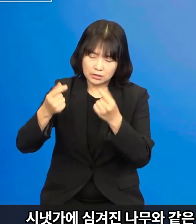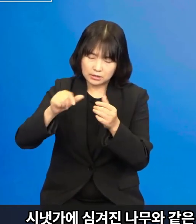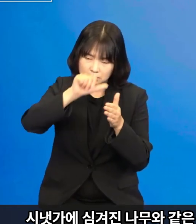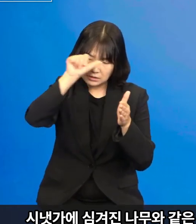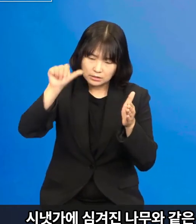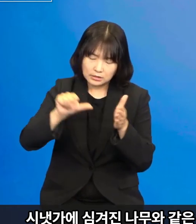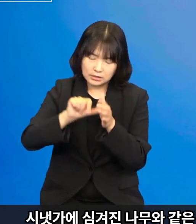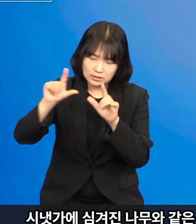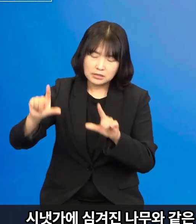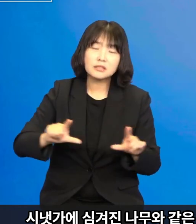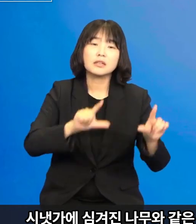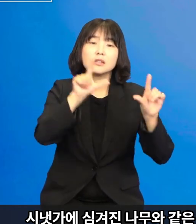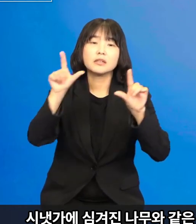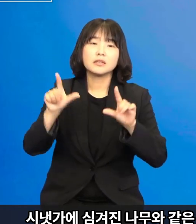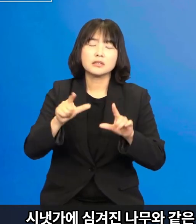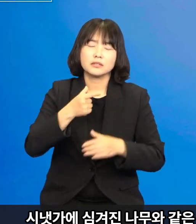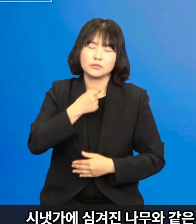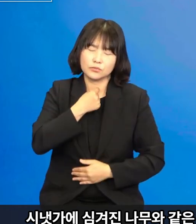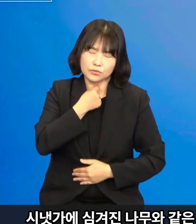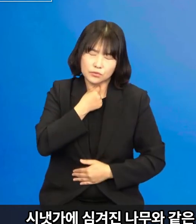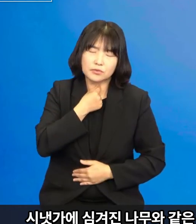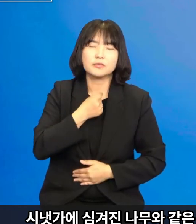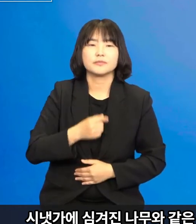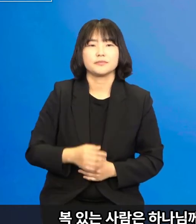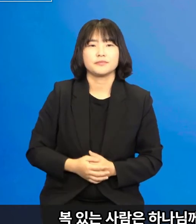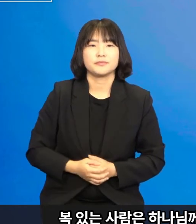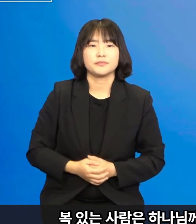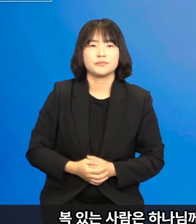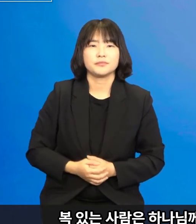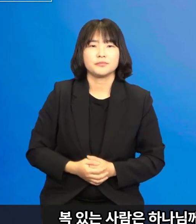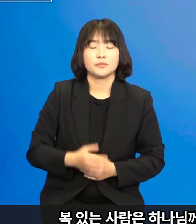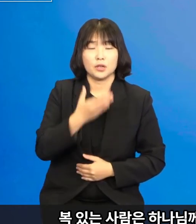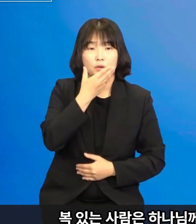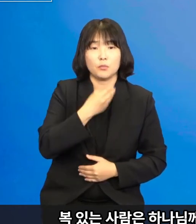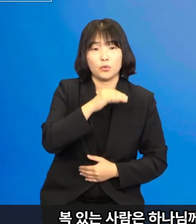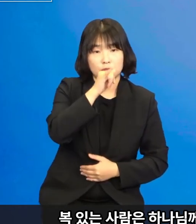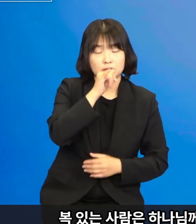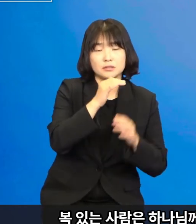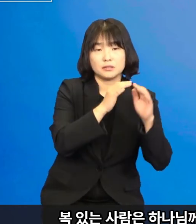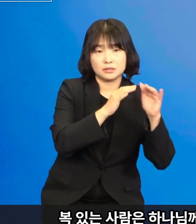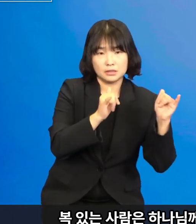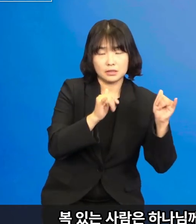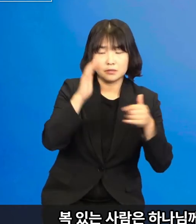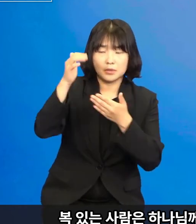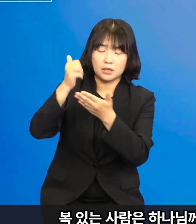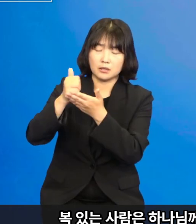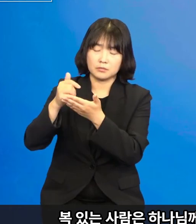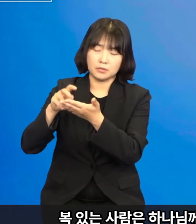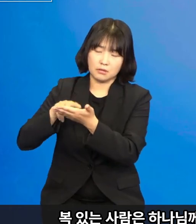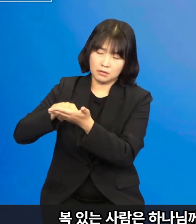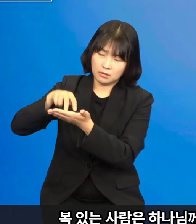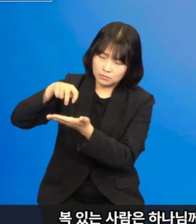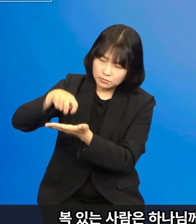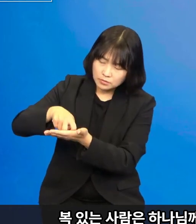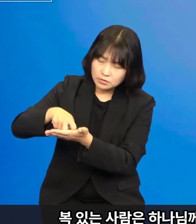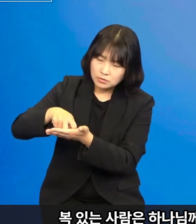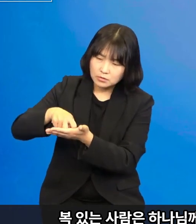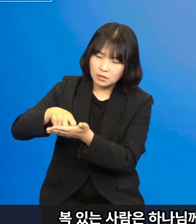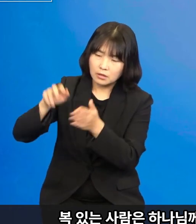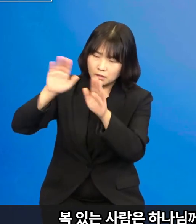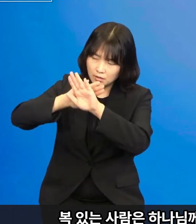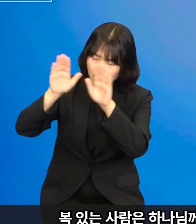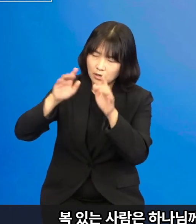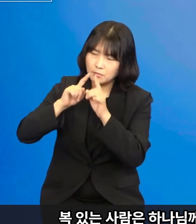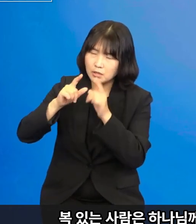살기를 누구보다도 원하십니다. 복 있는 사람은 하나님께 엎드려 주여로 말씀을